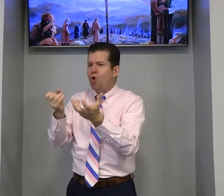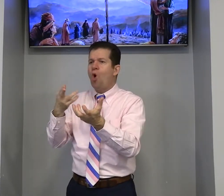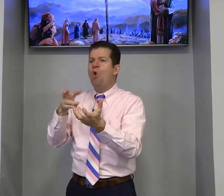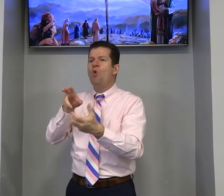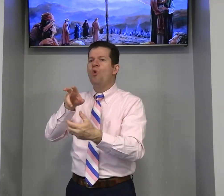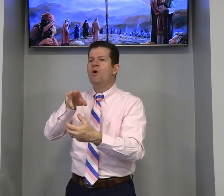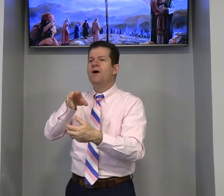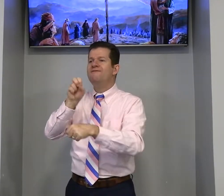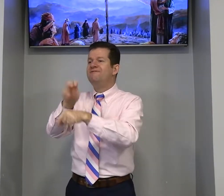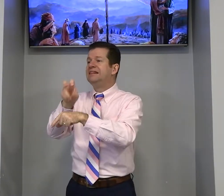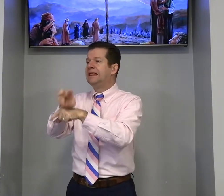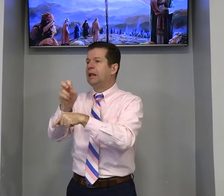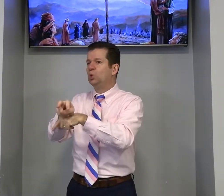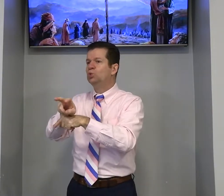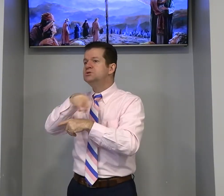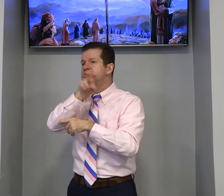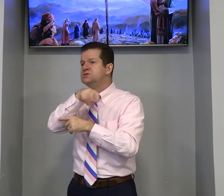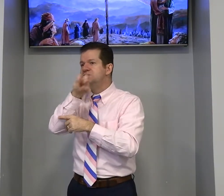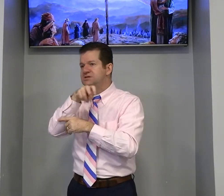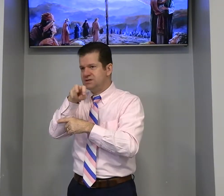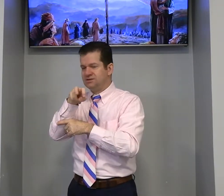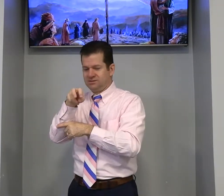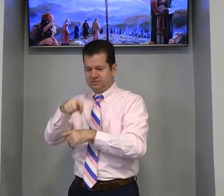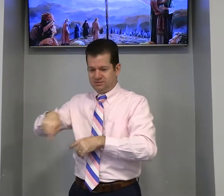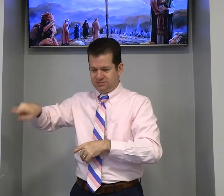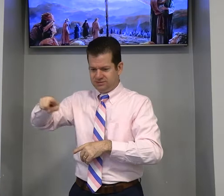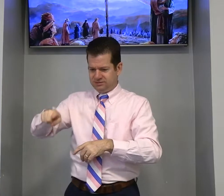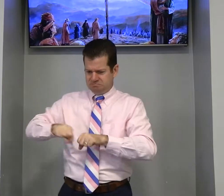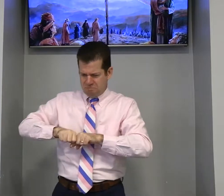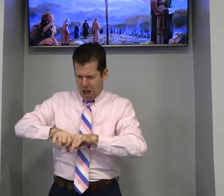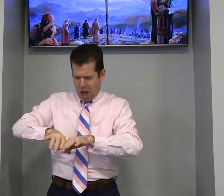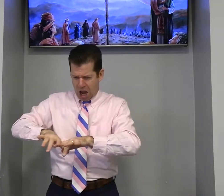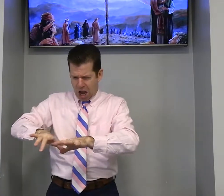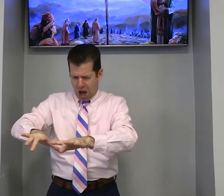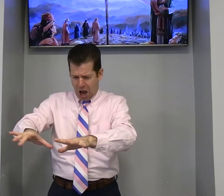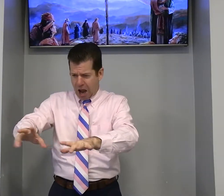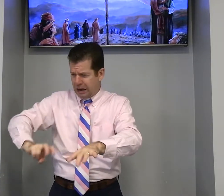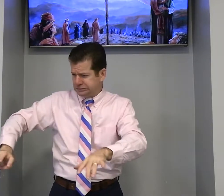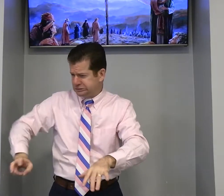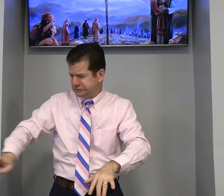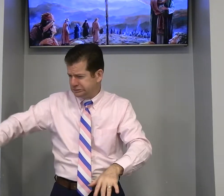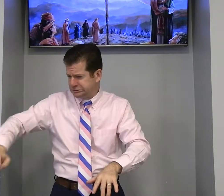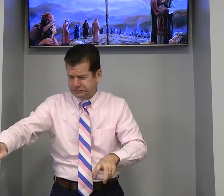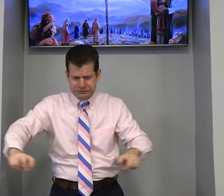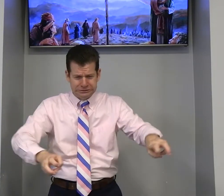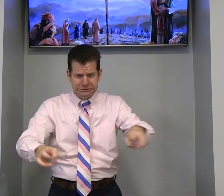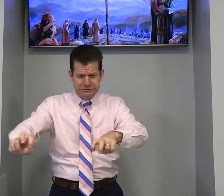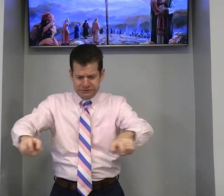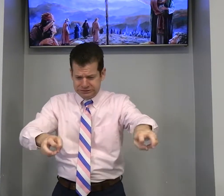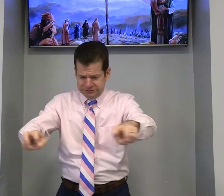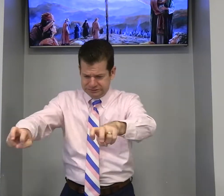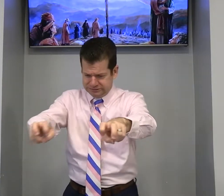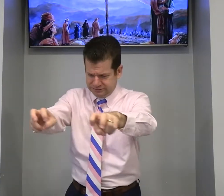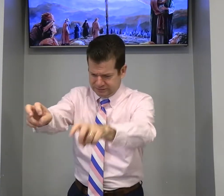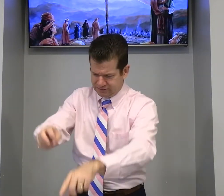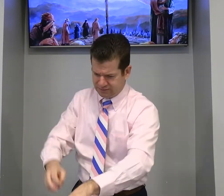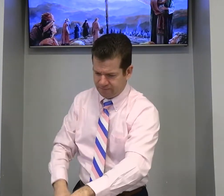ardido, igual fogo, veneno, igual fogo. E esse serpente foi entre o povo